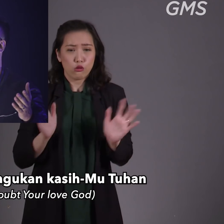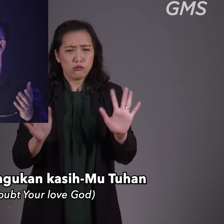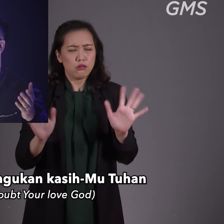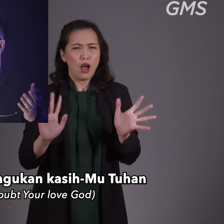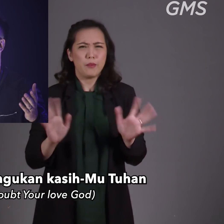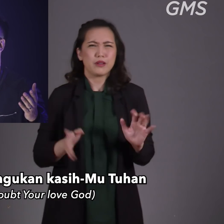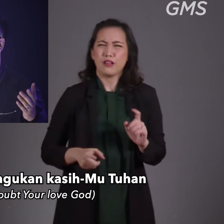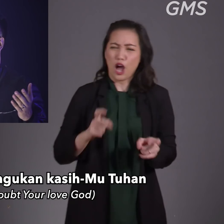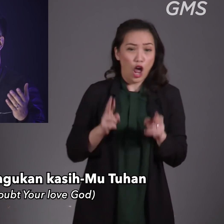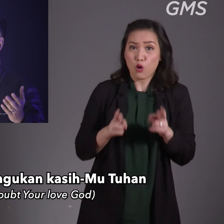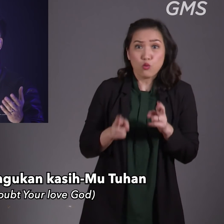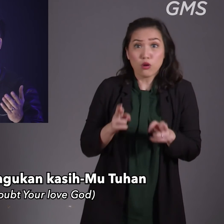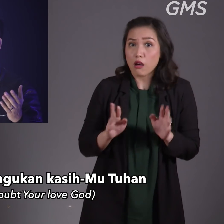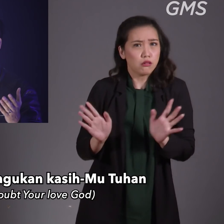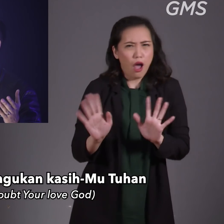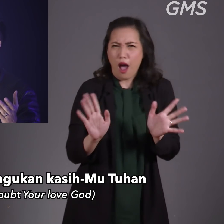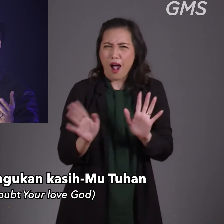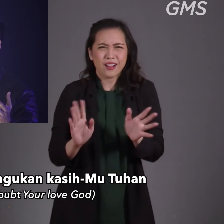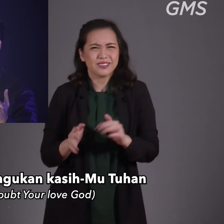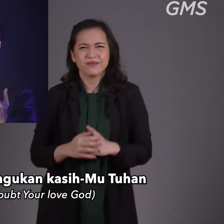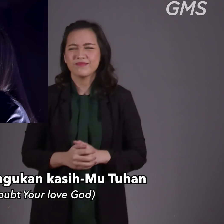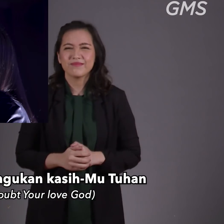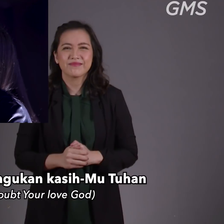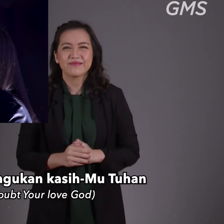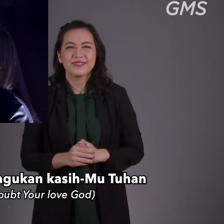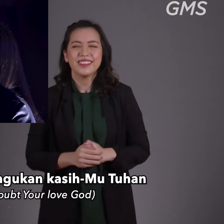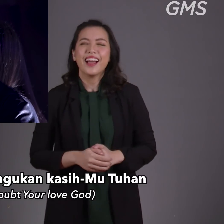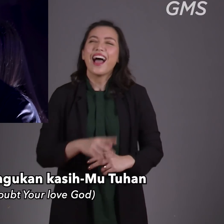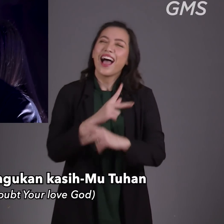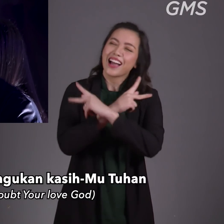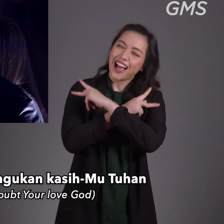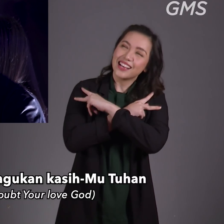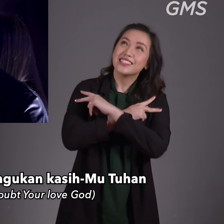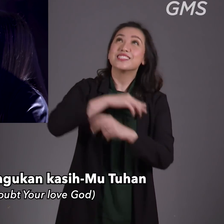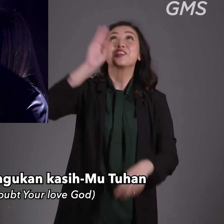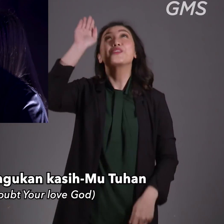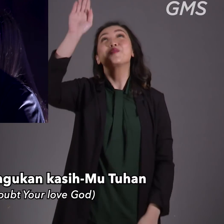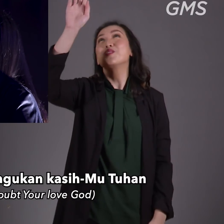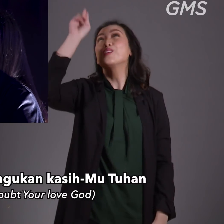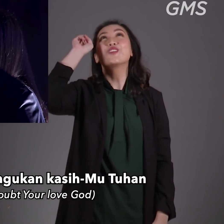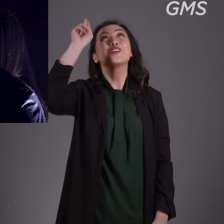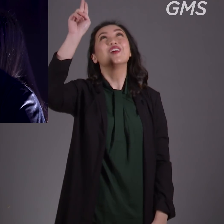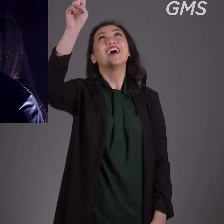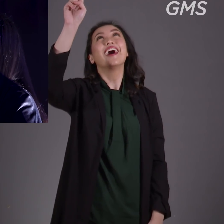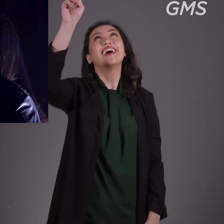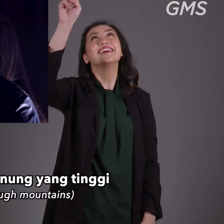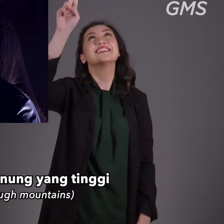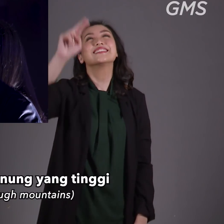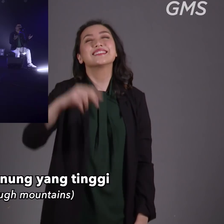tak pernah ku ragukan kasih-Mu